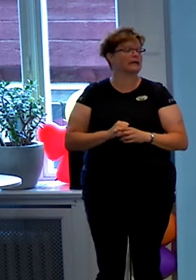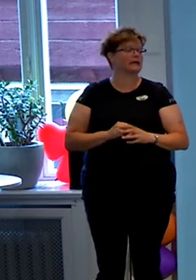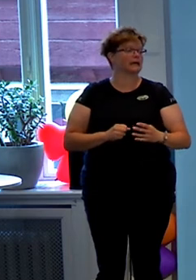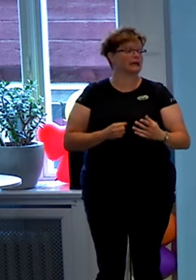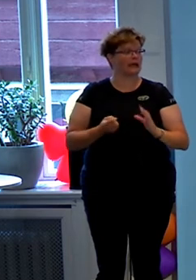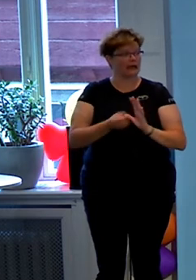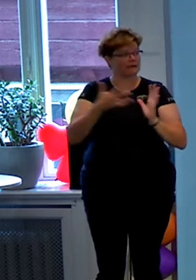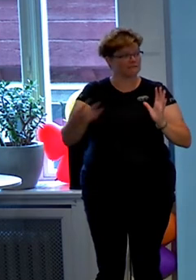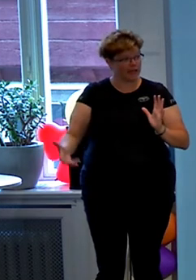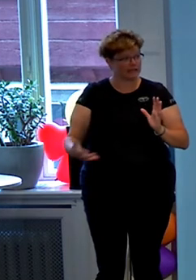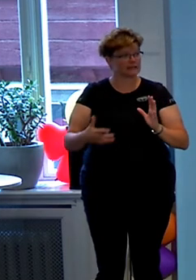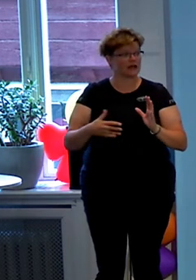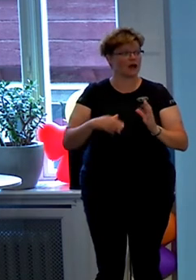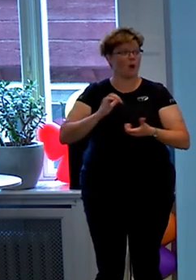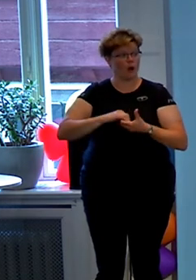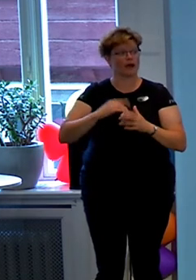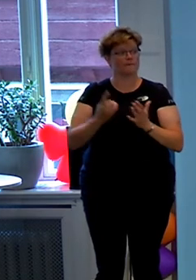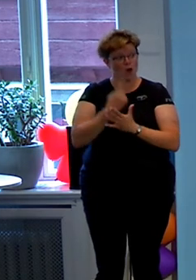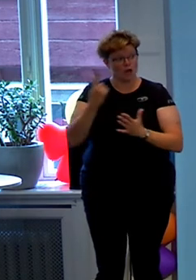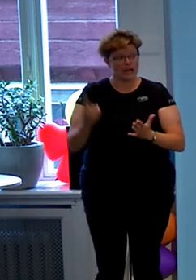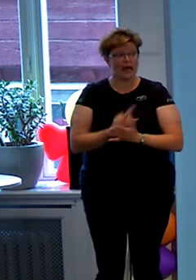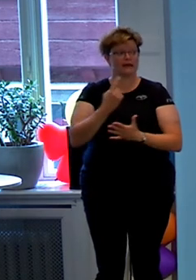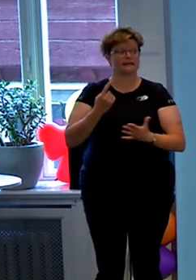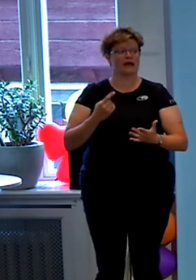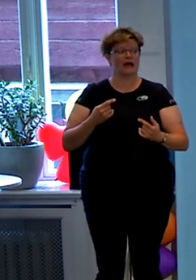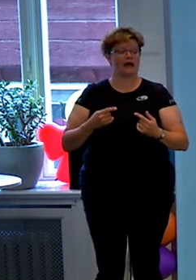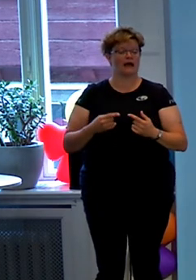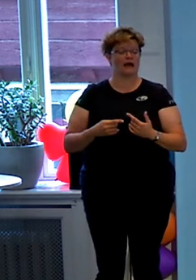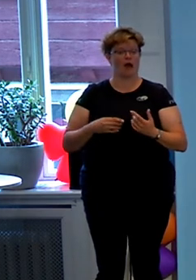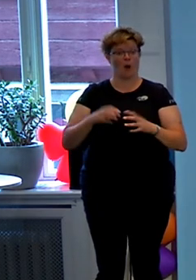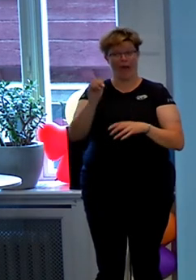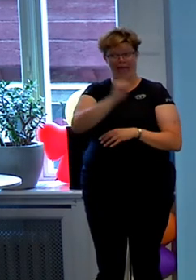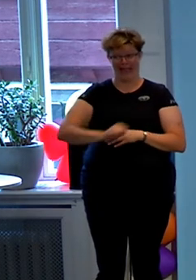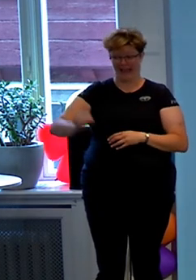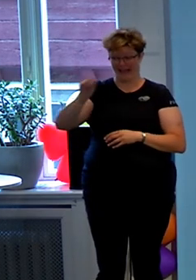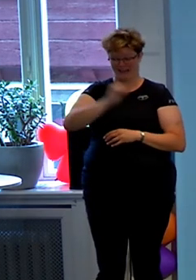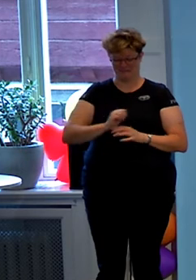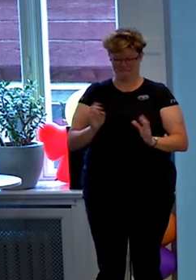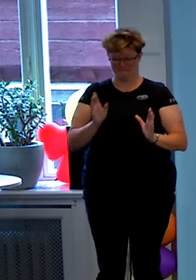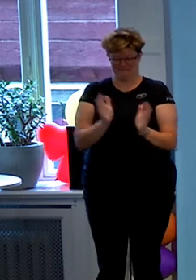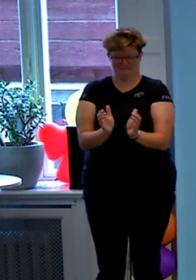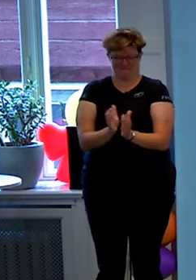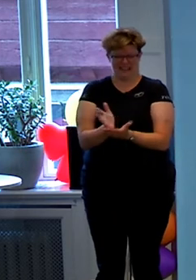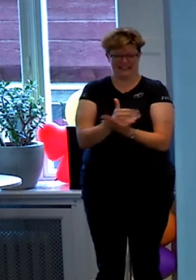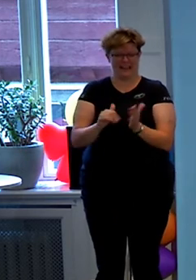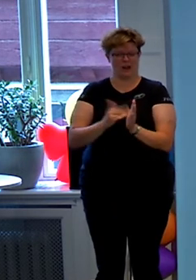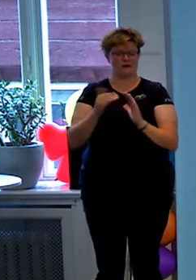säga effekter och möjligheter, att här är, och jag menar, Europa är ju en ganska liten del